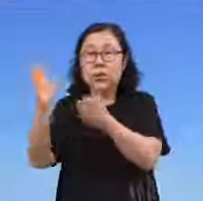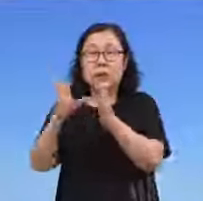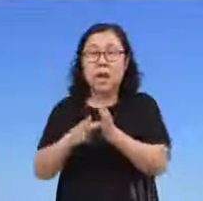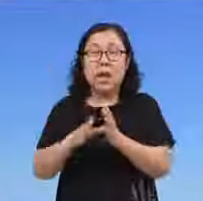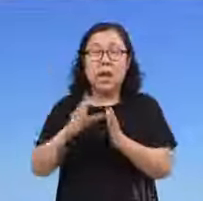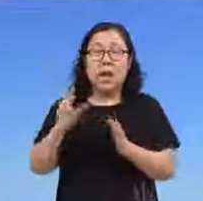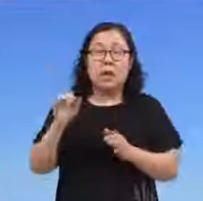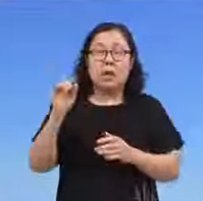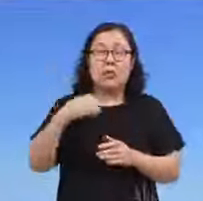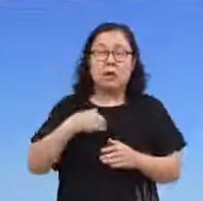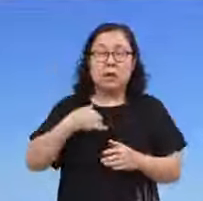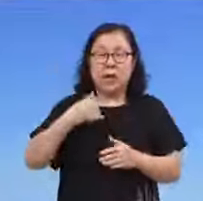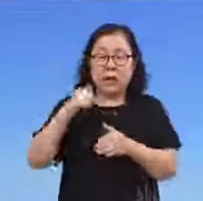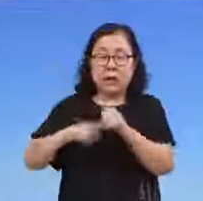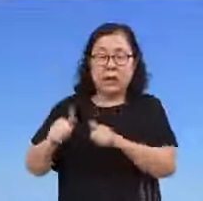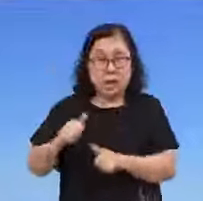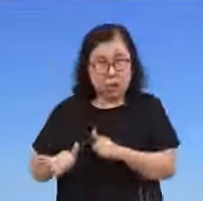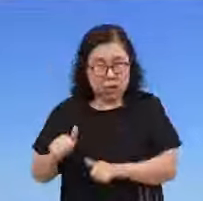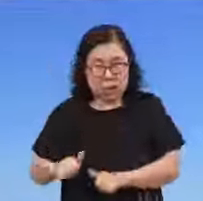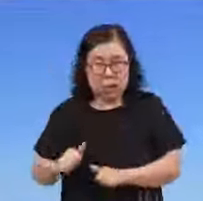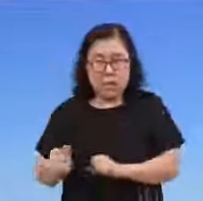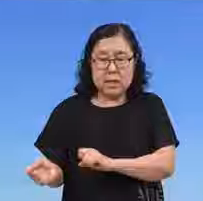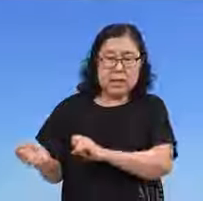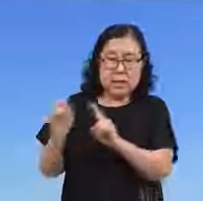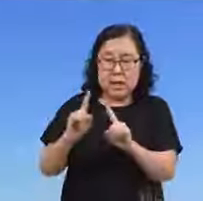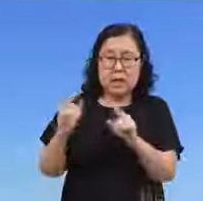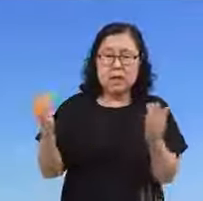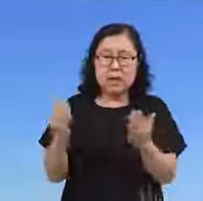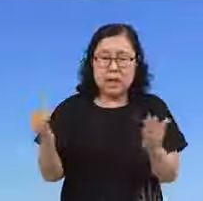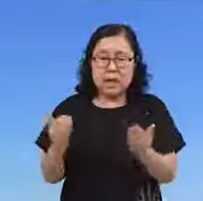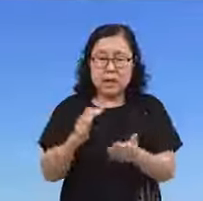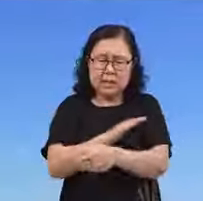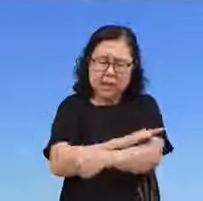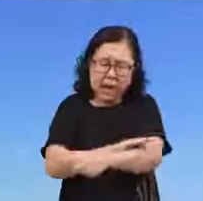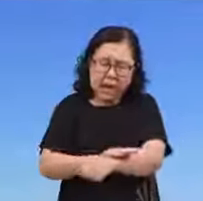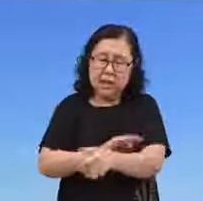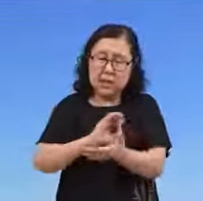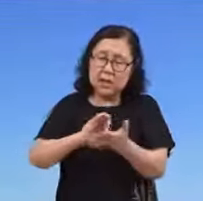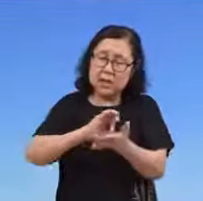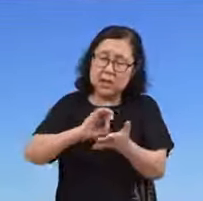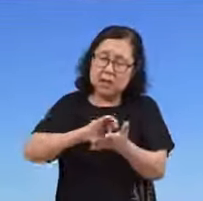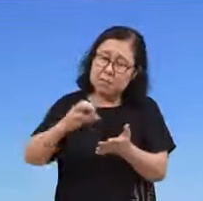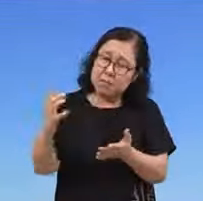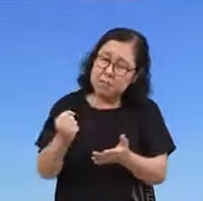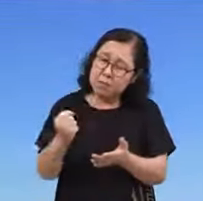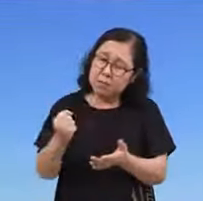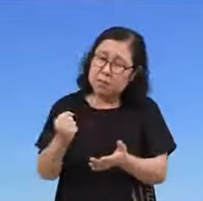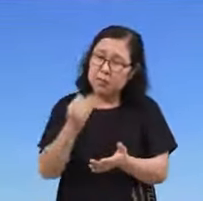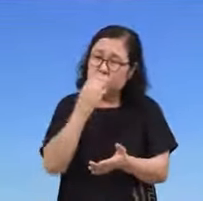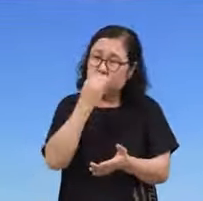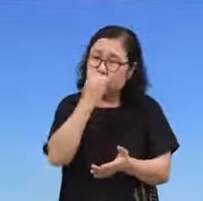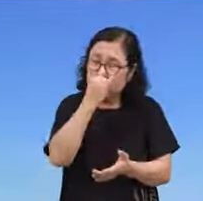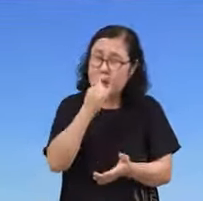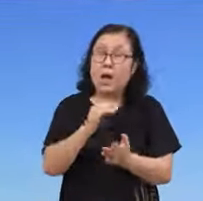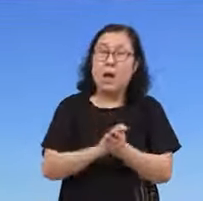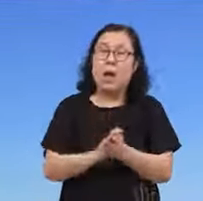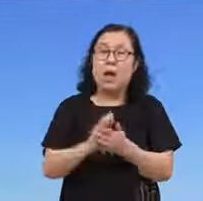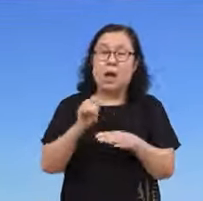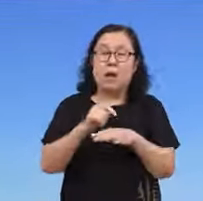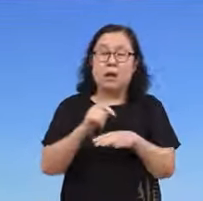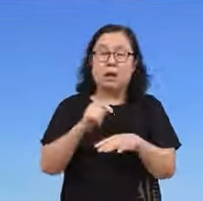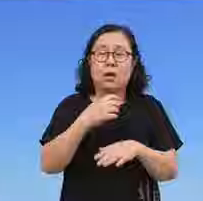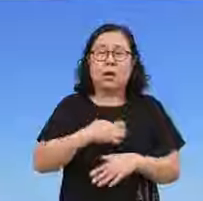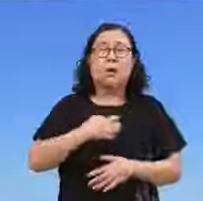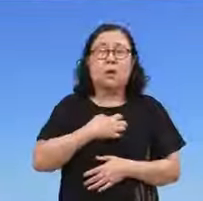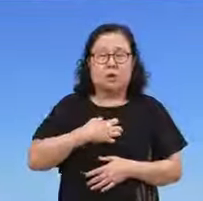다음 세대를 살리는 일에 이 쓰임을 받을 수 있을 것인가, 그런 것에 대한 염려와 두려움이 인간적으로 제 안에 일어나는